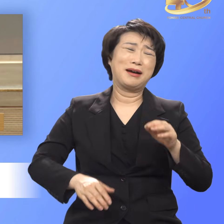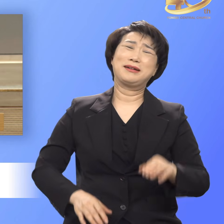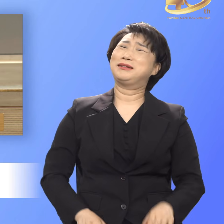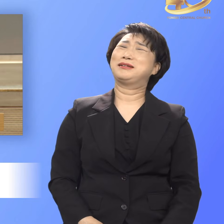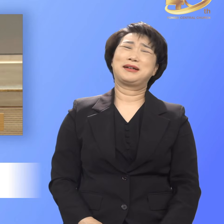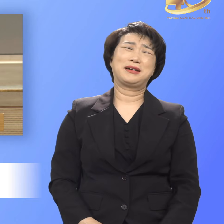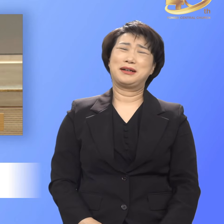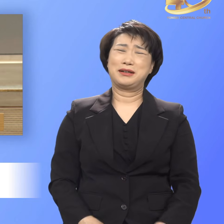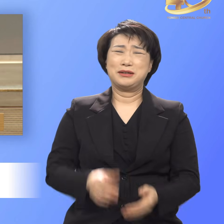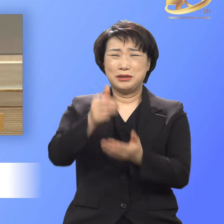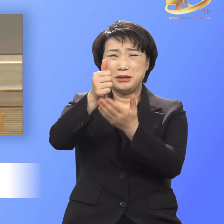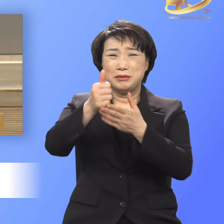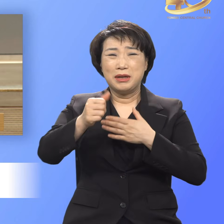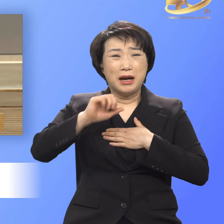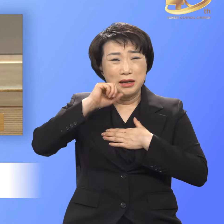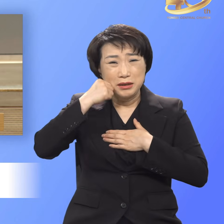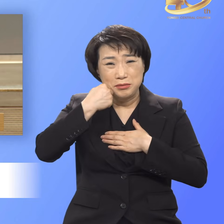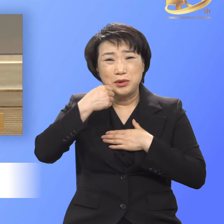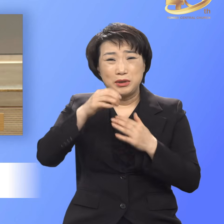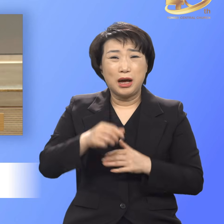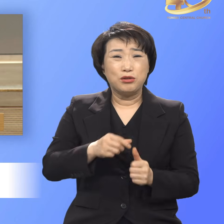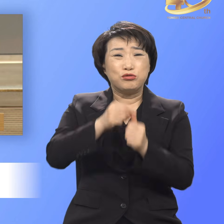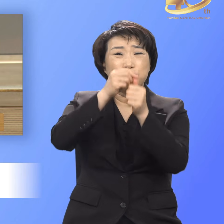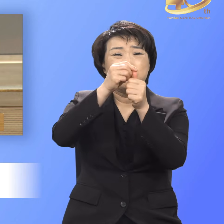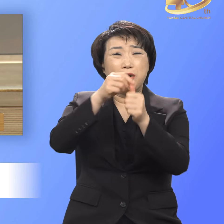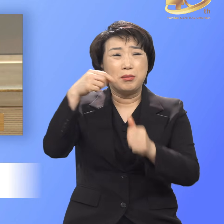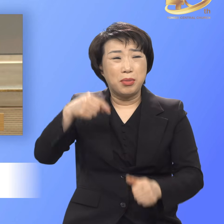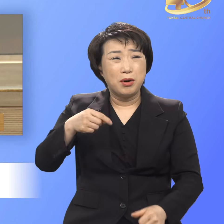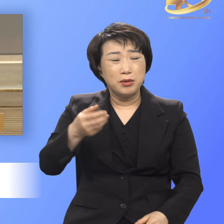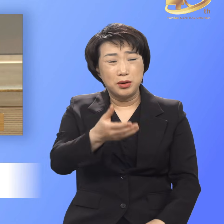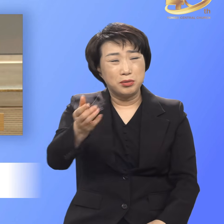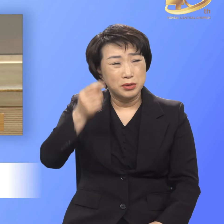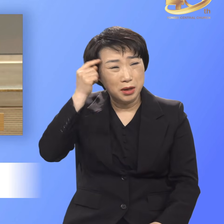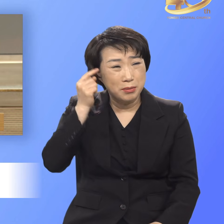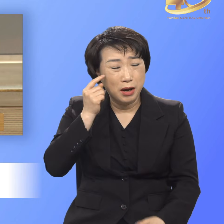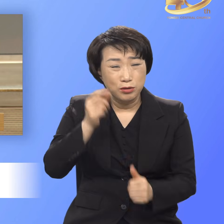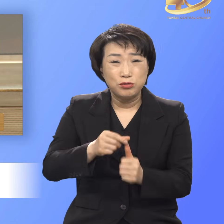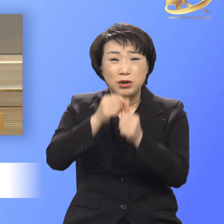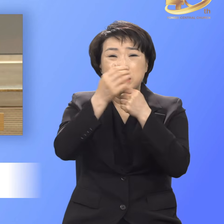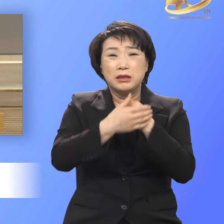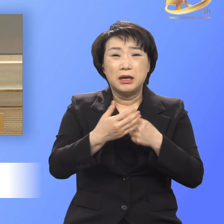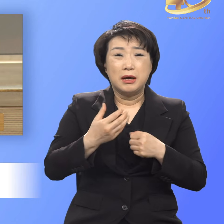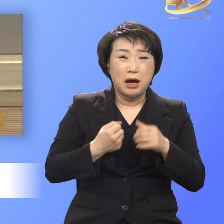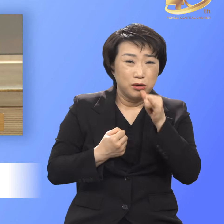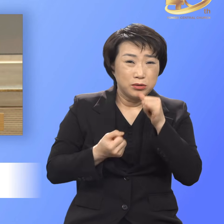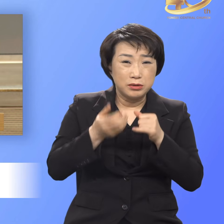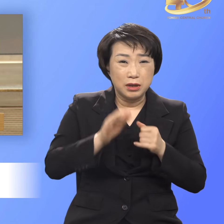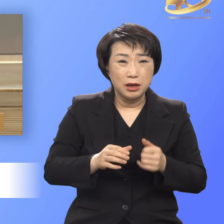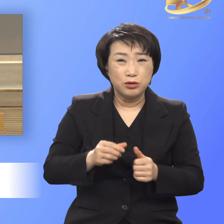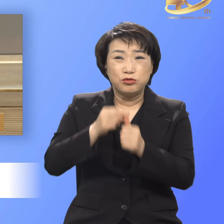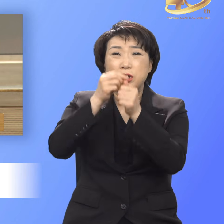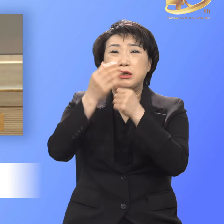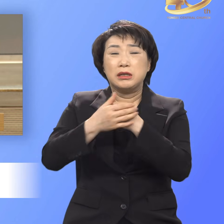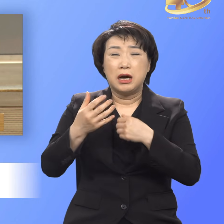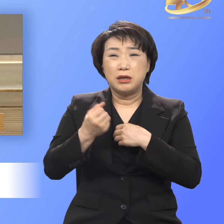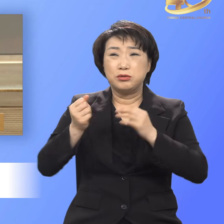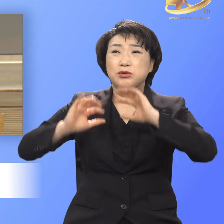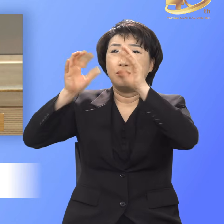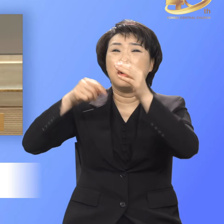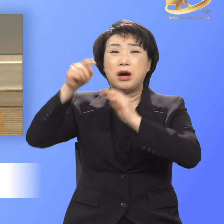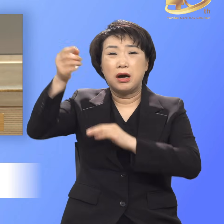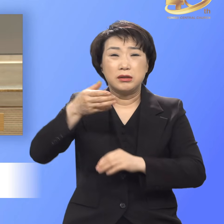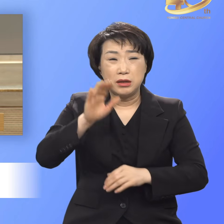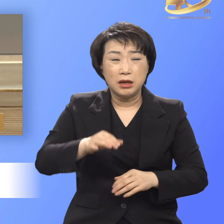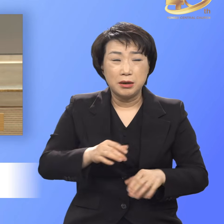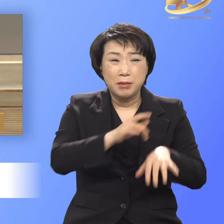주님은 나를 어떻게 힘들어서 나를 구원했는데 구원의 은혜를 가지고 그 은혜 갖고 천국 가는데 마귀가